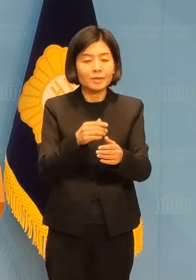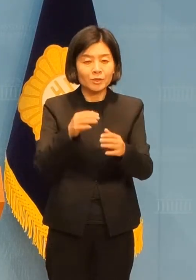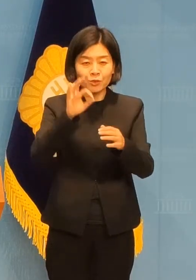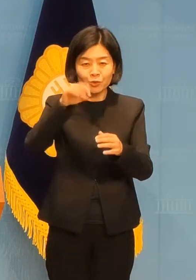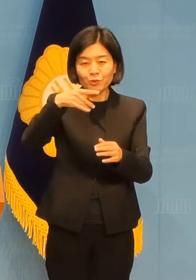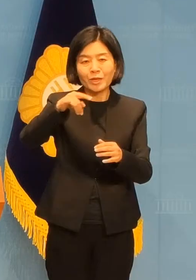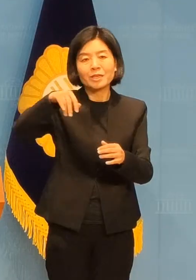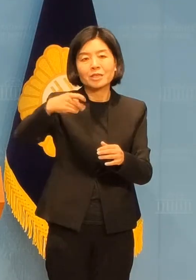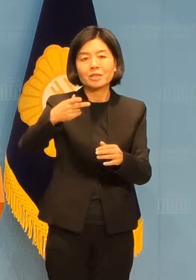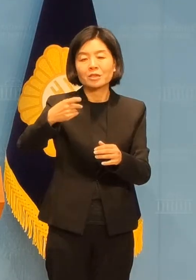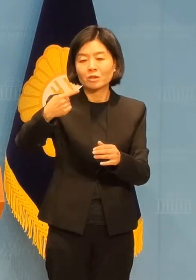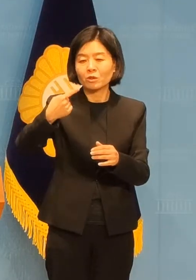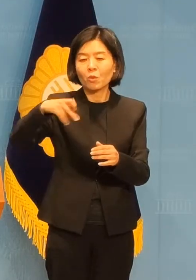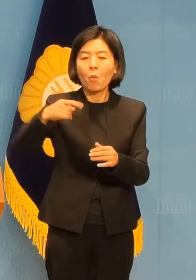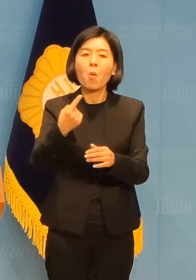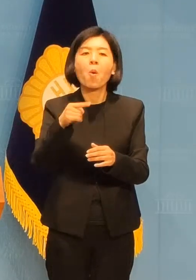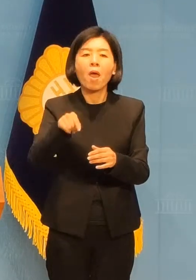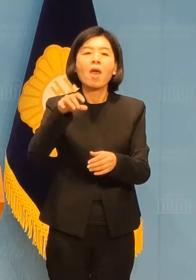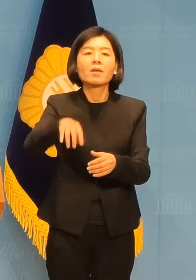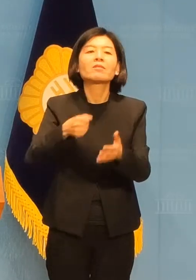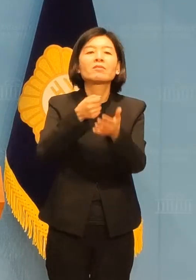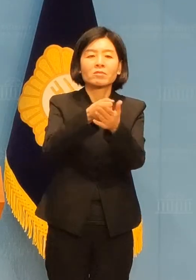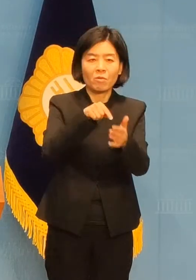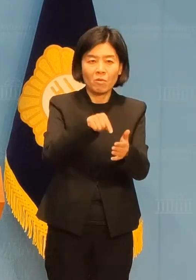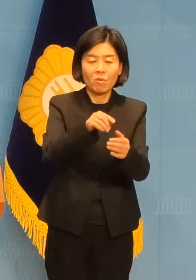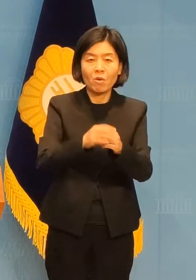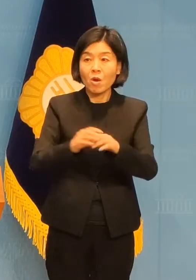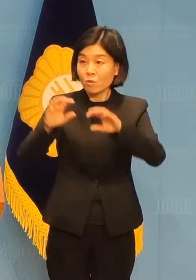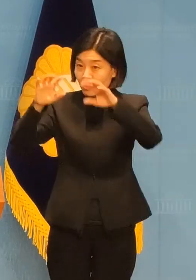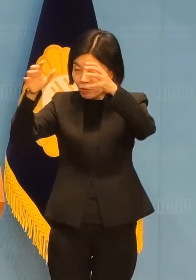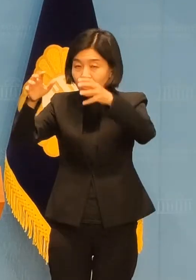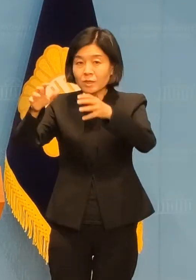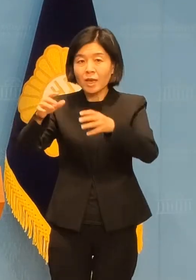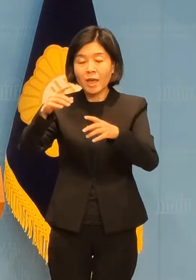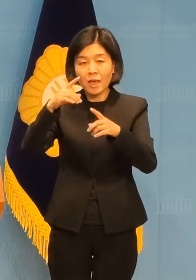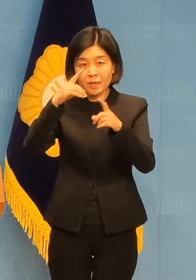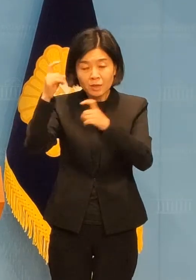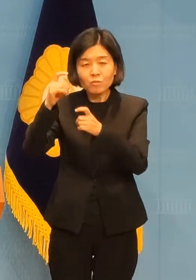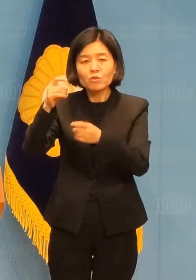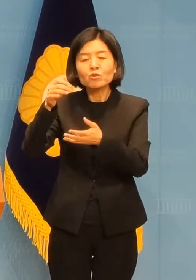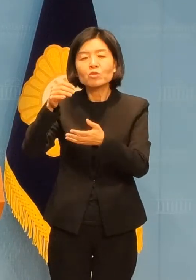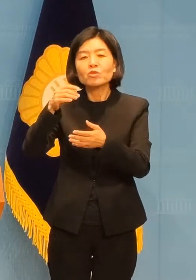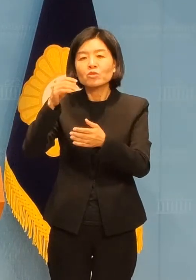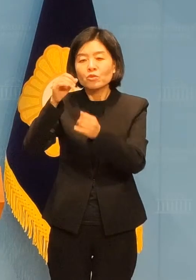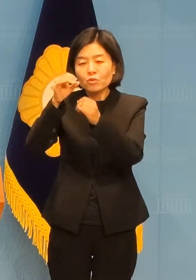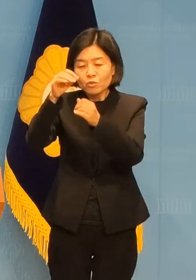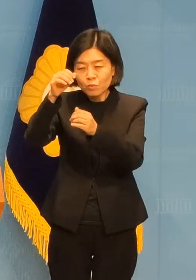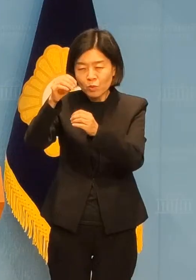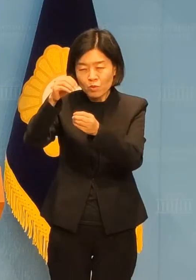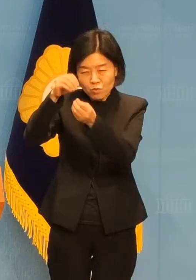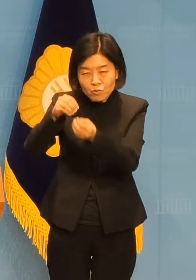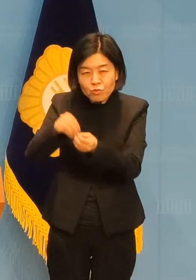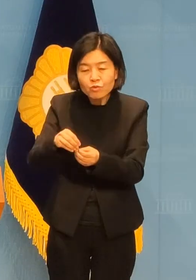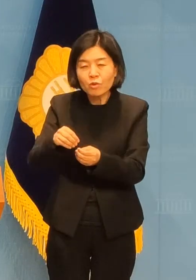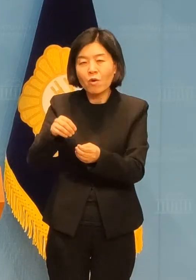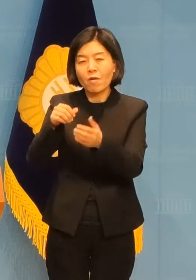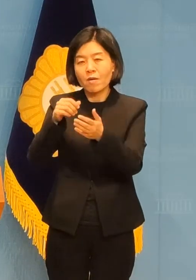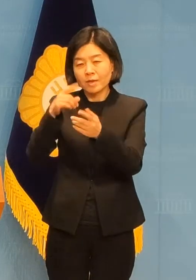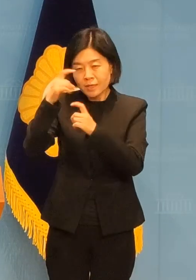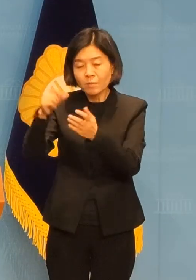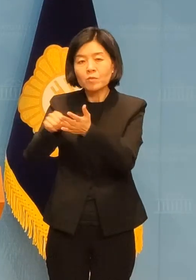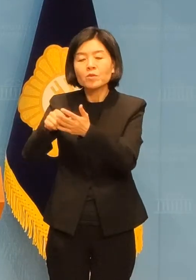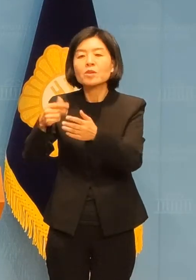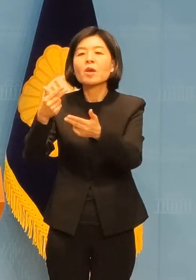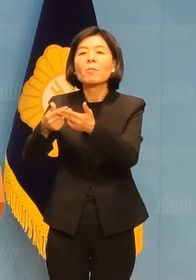실제로 국제기념물 유적협회 이커머스가 세계문화유산을 심의하는 기구라 해도 과언이 아닙니다. 저는 이